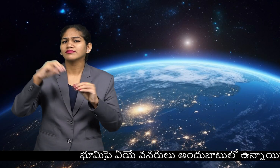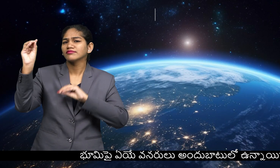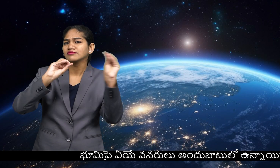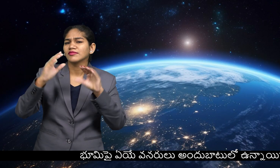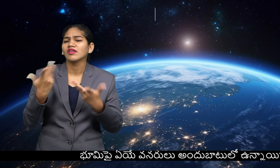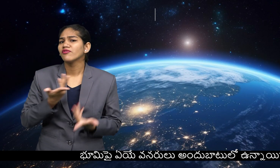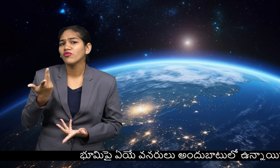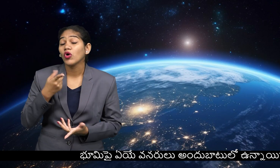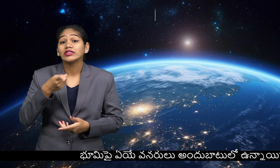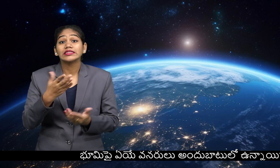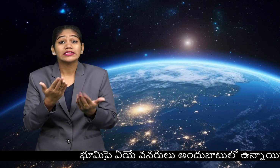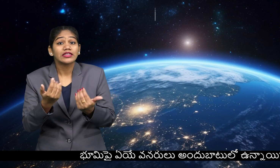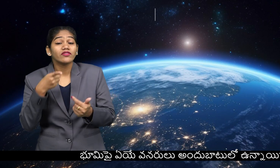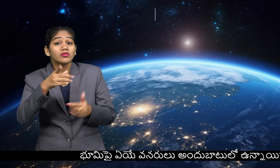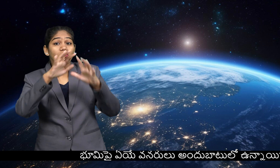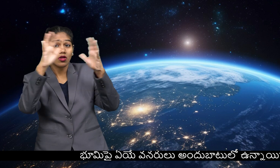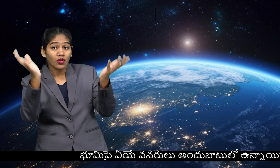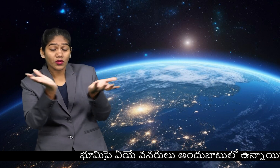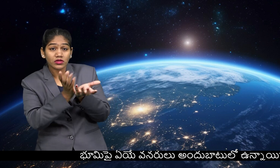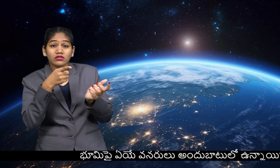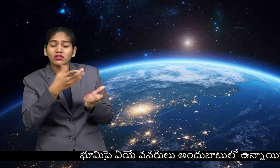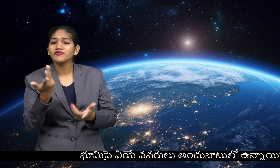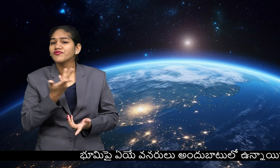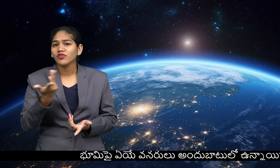భూమిపై ఏ వనరులు అందుబాటులో ఉన్నాయి?